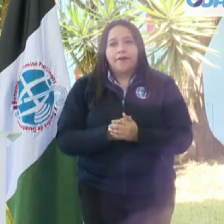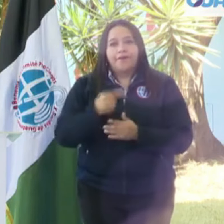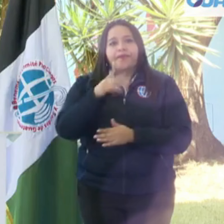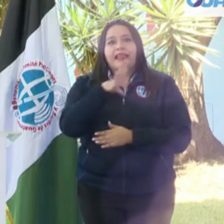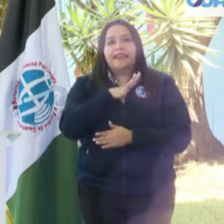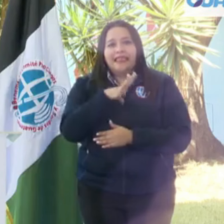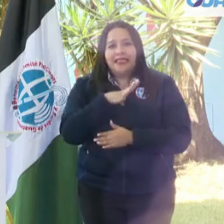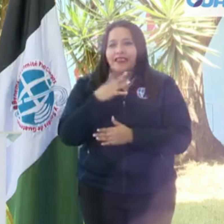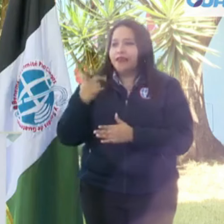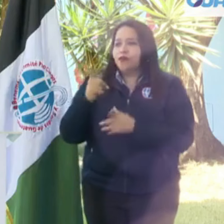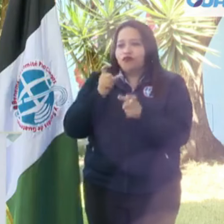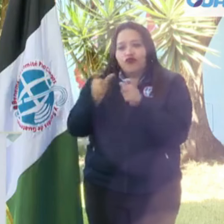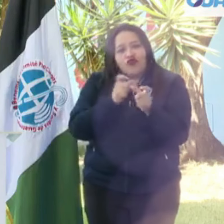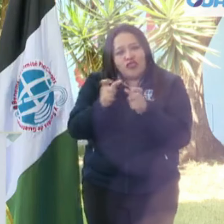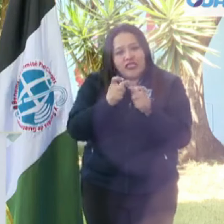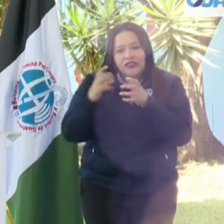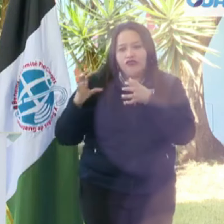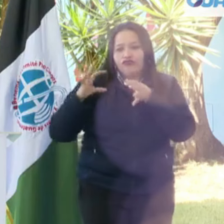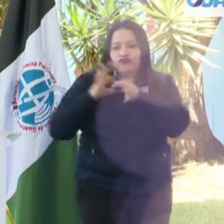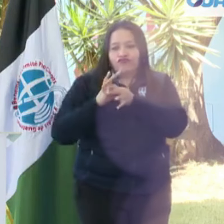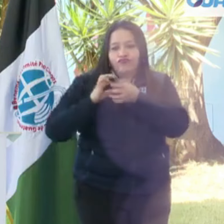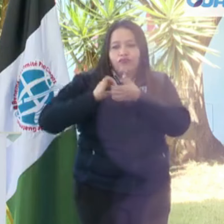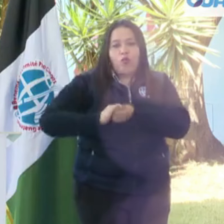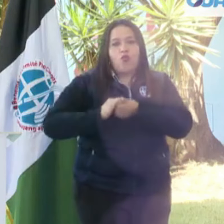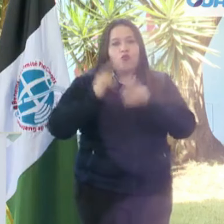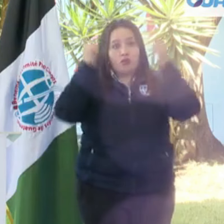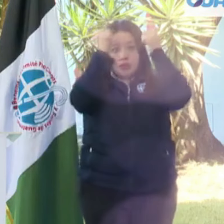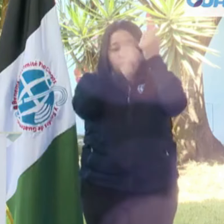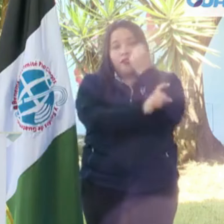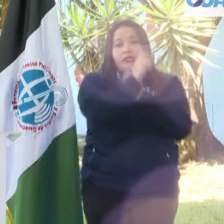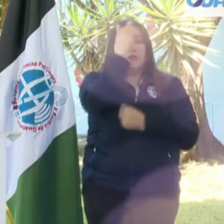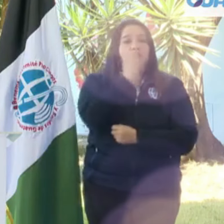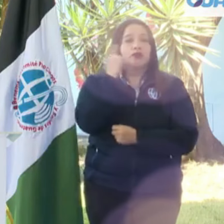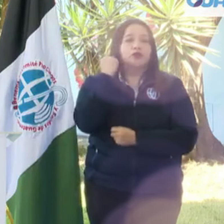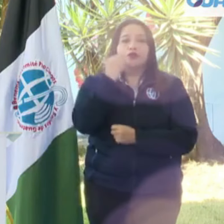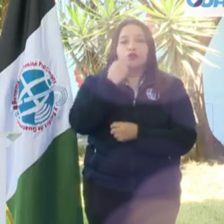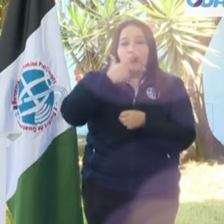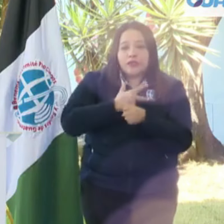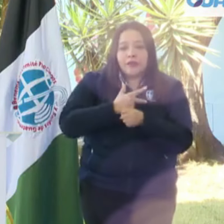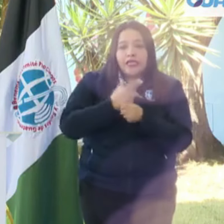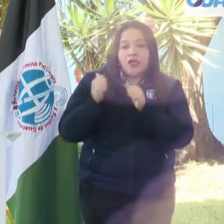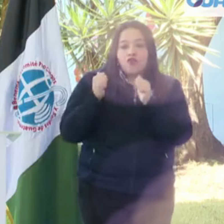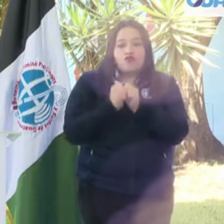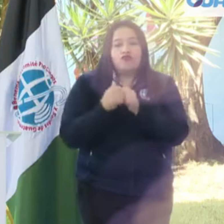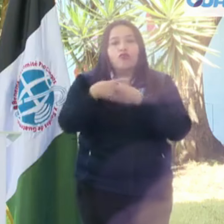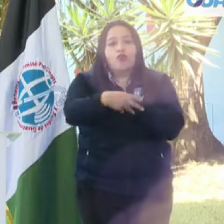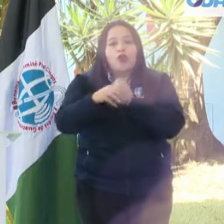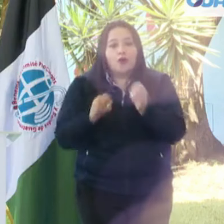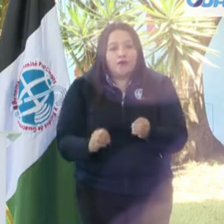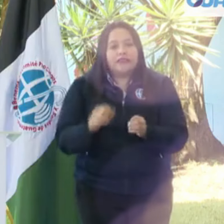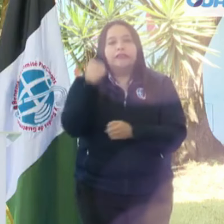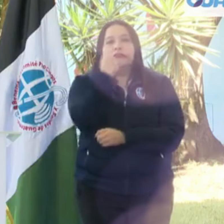tenemos la coordinación entre el Benemérito Comité Pro Ciegos y Sordos de Guatemala y la Secretaría contra la Violencia